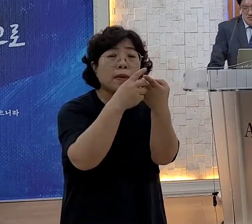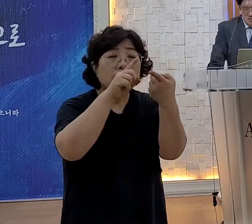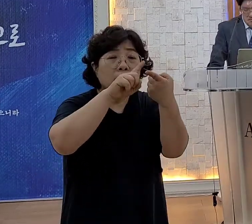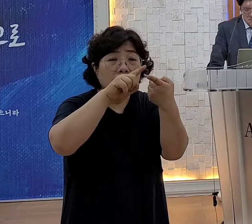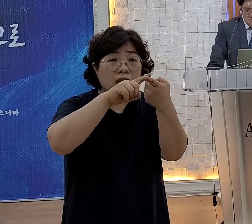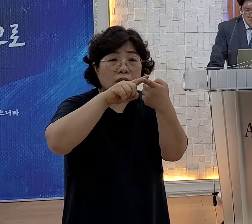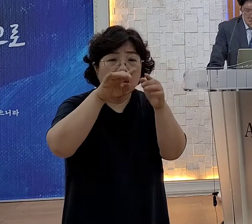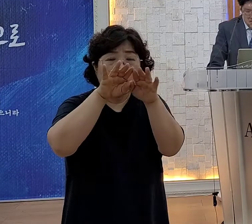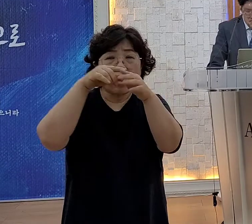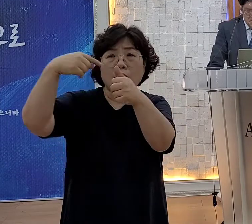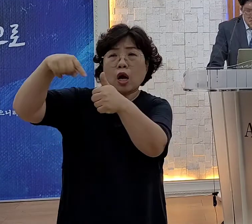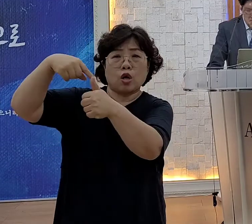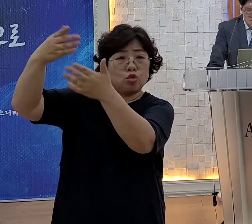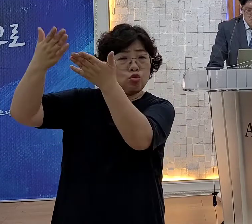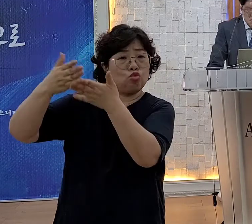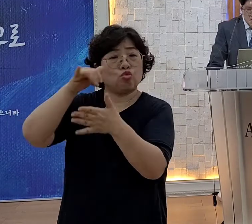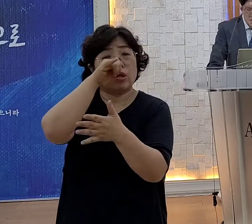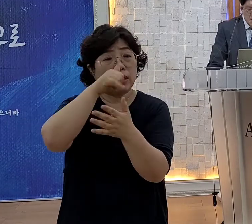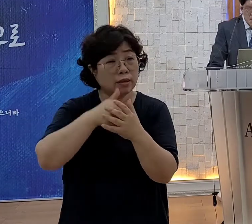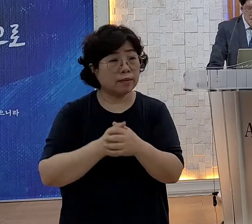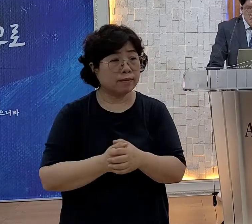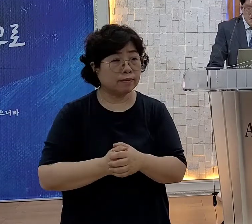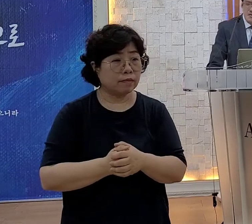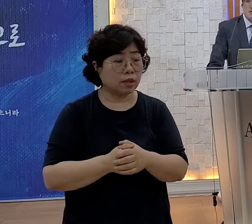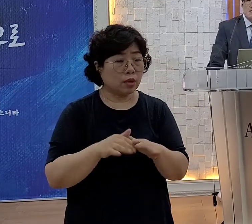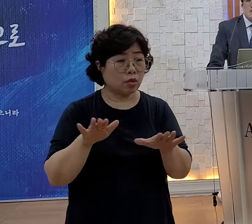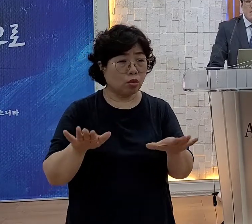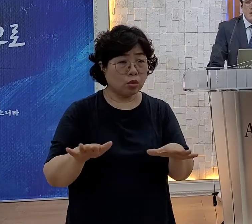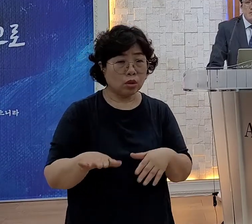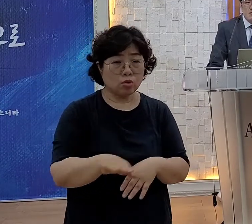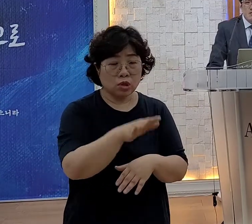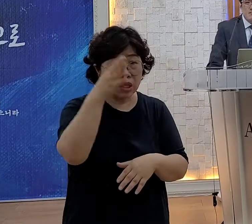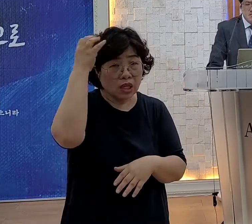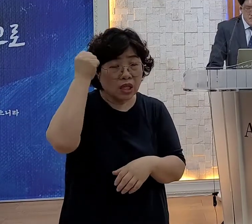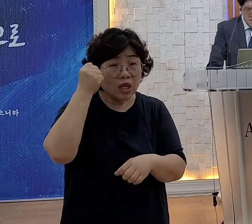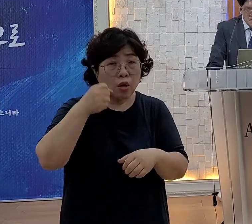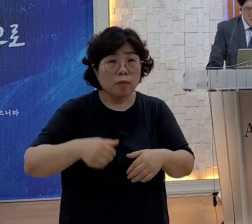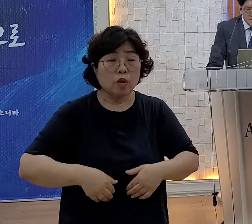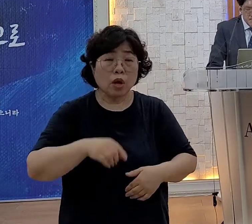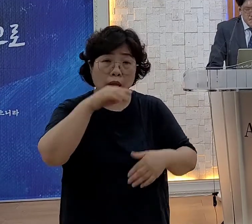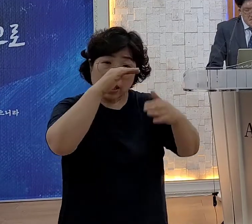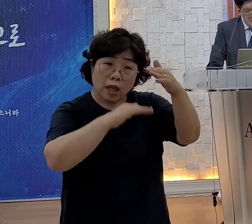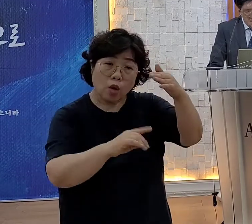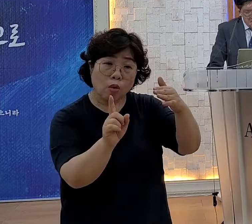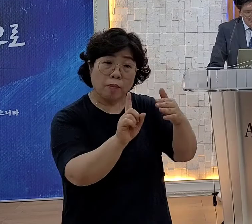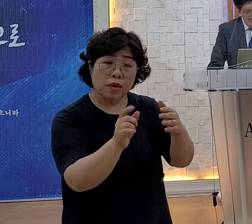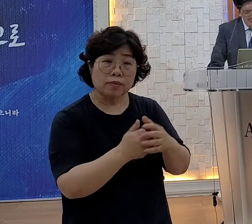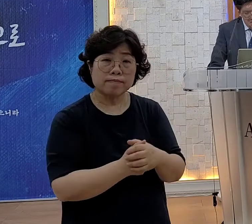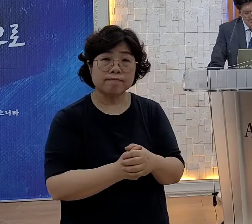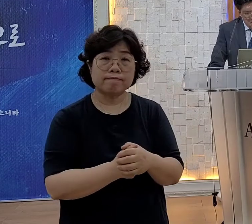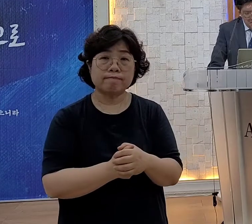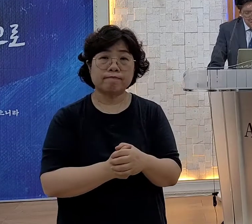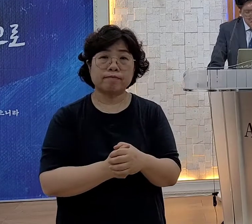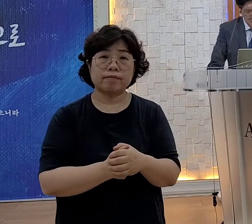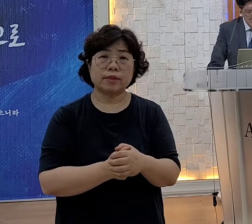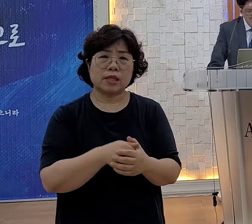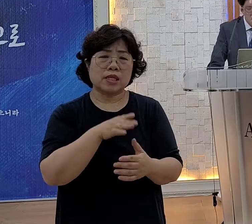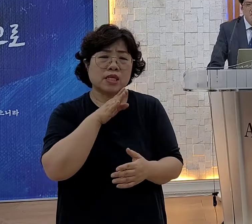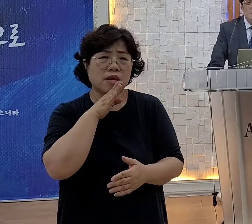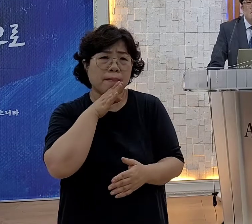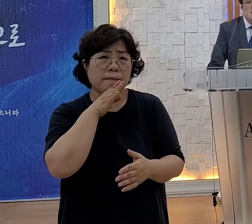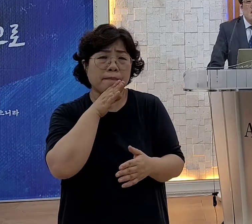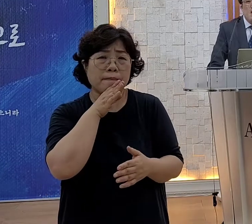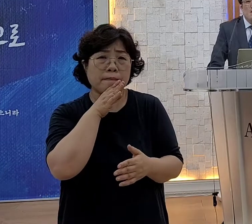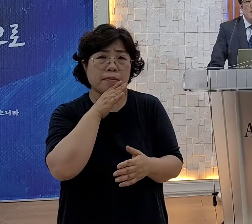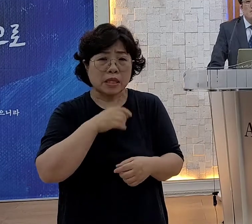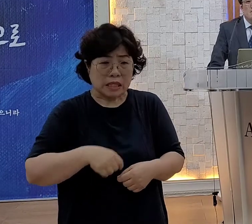방법을 열어주고 계십니다. 오늘 우리가 기억해야 될 하나의 메시지가 뭐냐면 이 참된